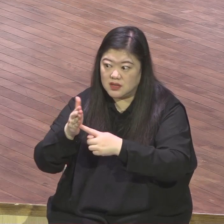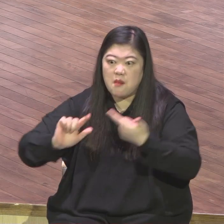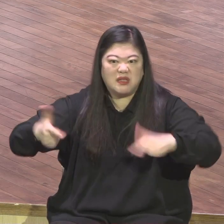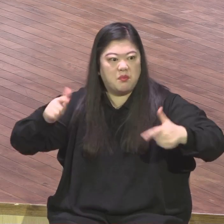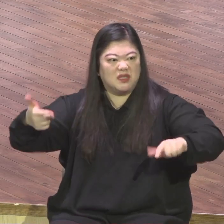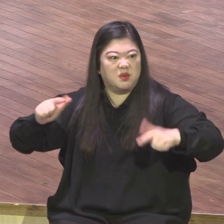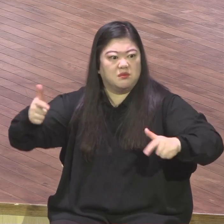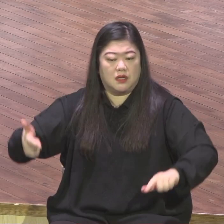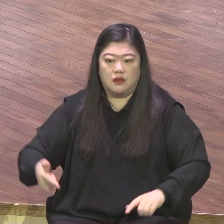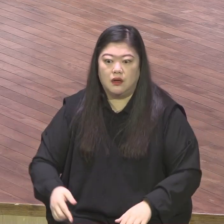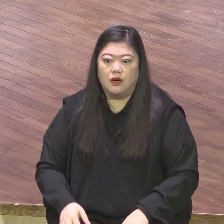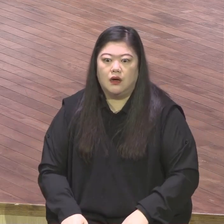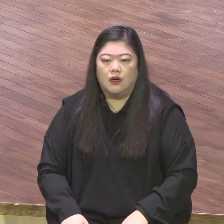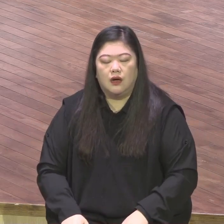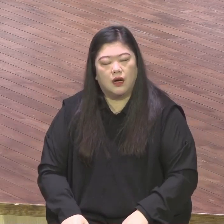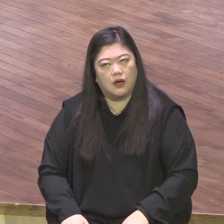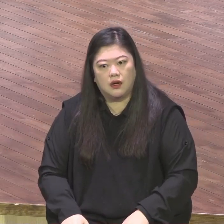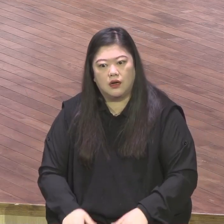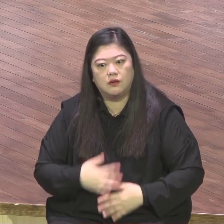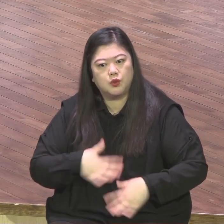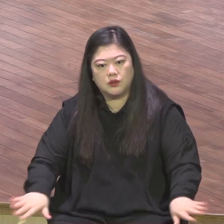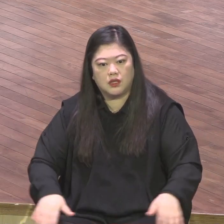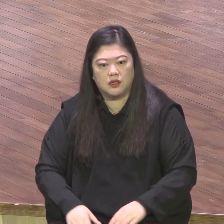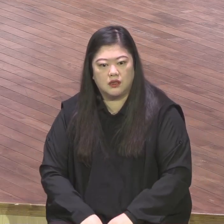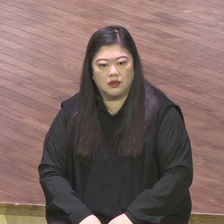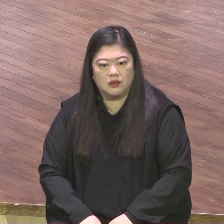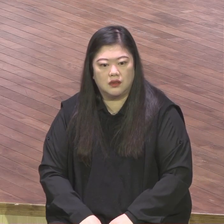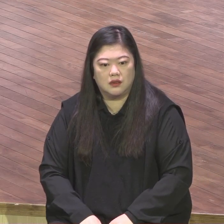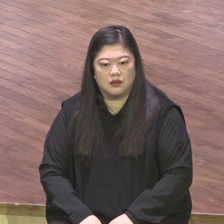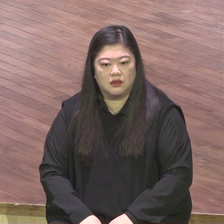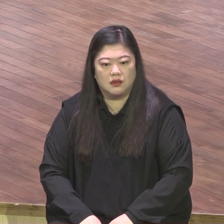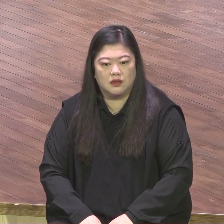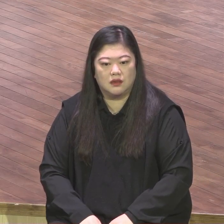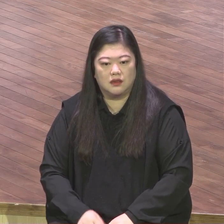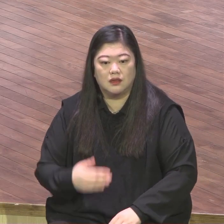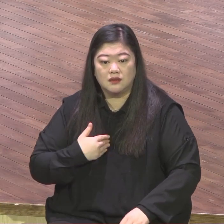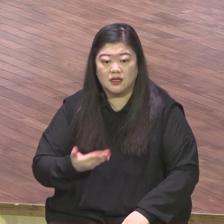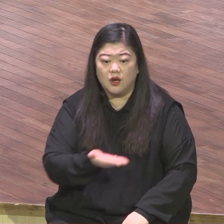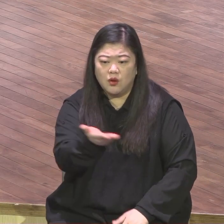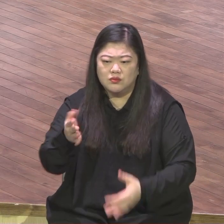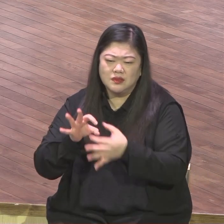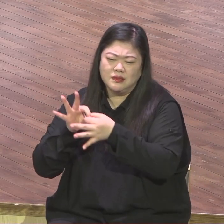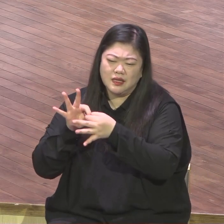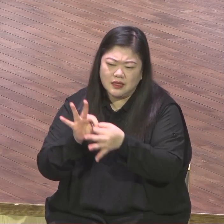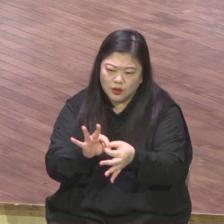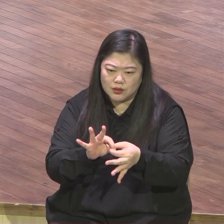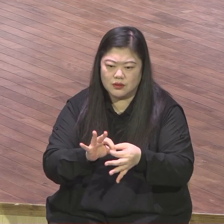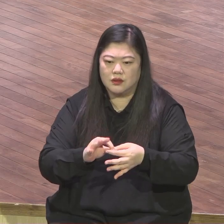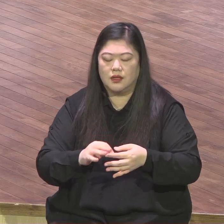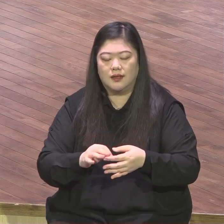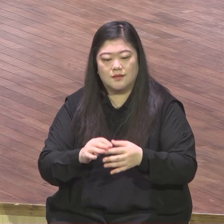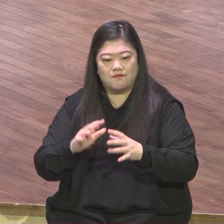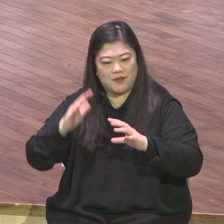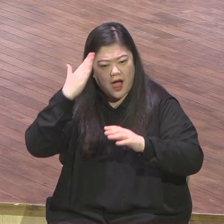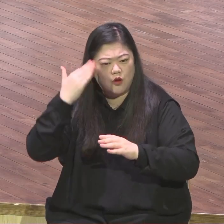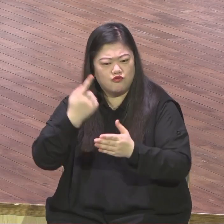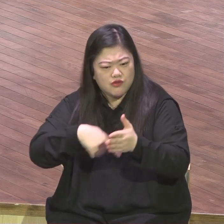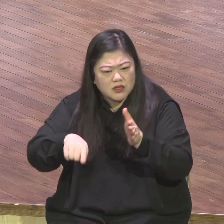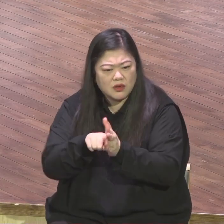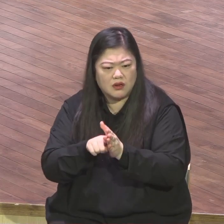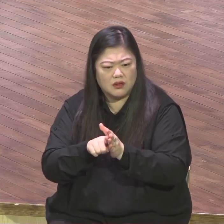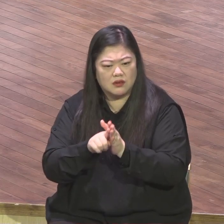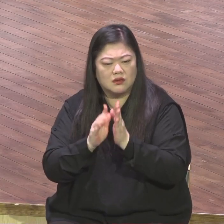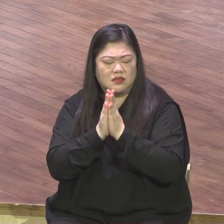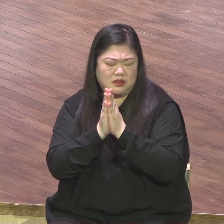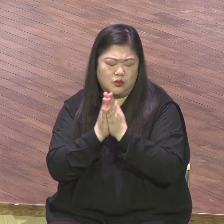망하냐? 기도하는 여러분 때문에. 이 나라를 염려해서 하나님 앞에 부르짖는